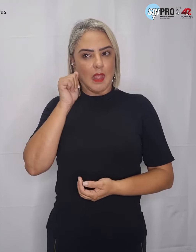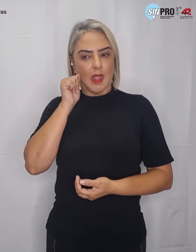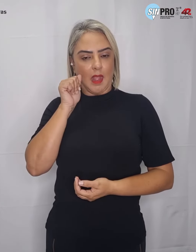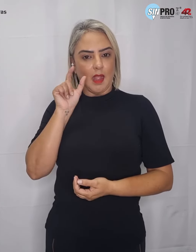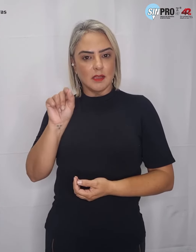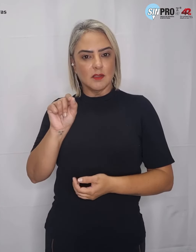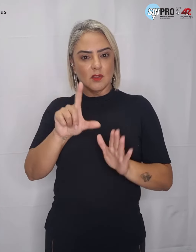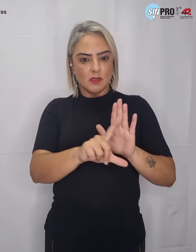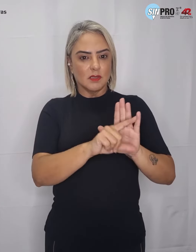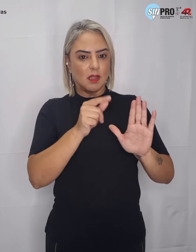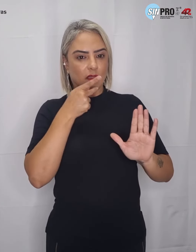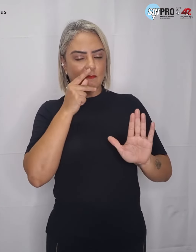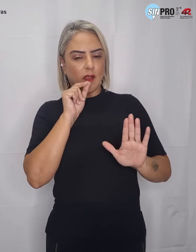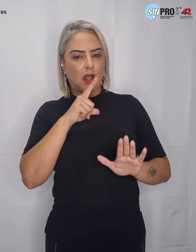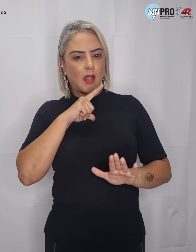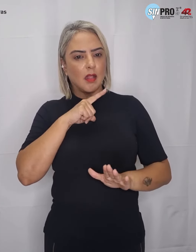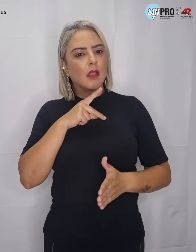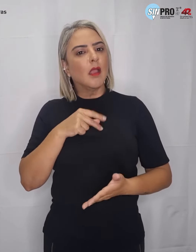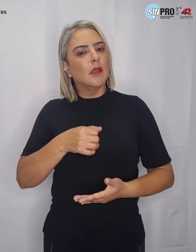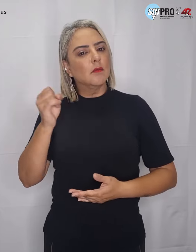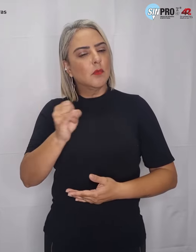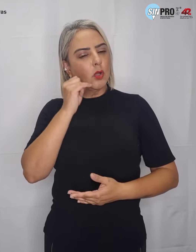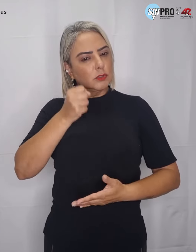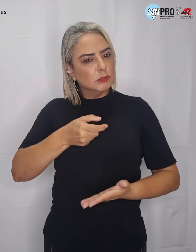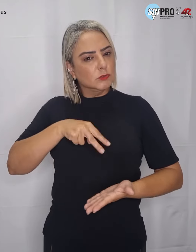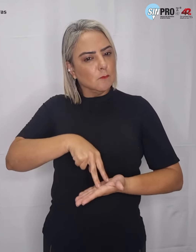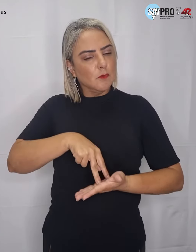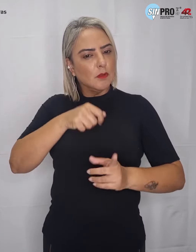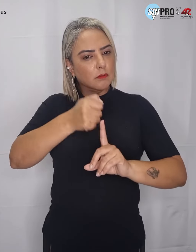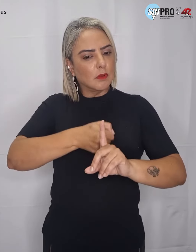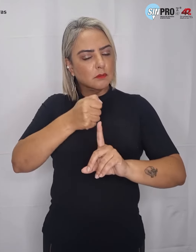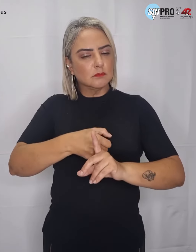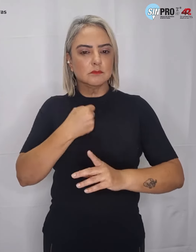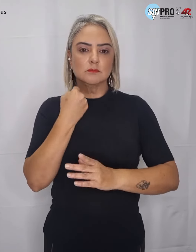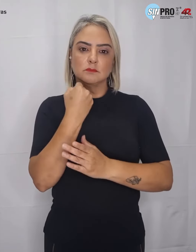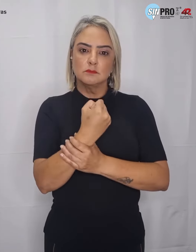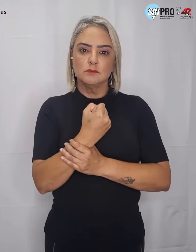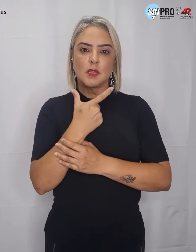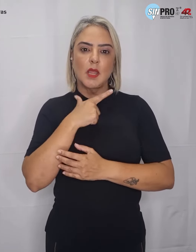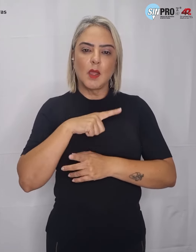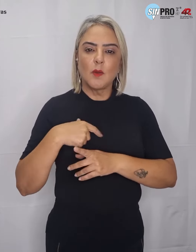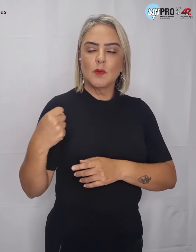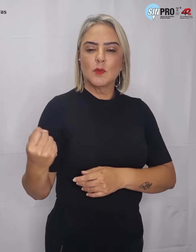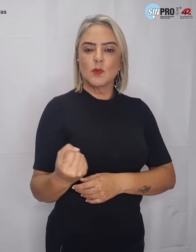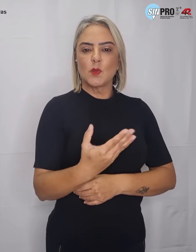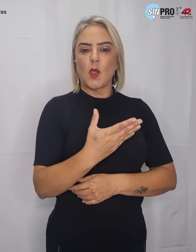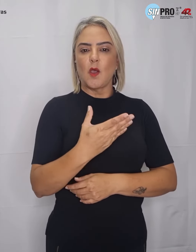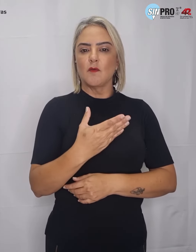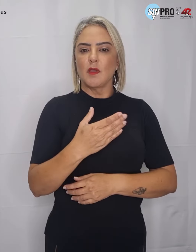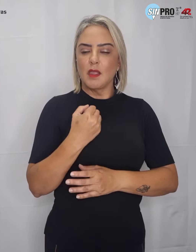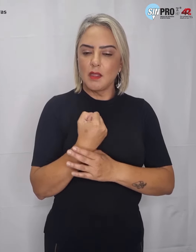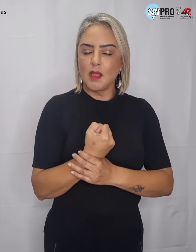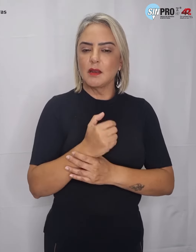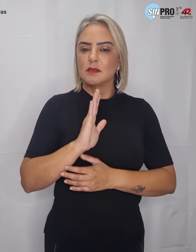destaca que é importante manter firmeza na luta para assegurar conquistas novas e manter as existentes,